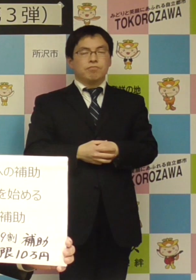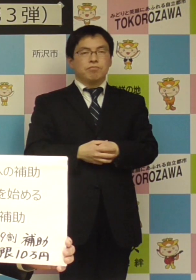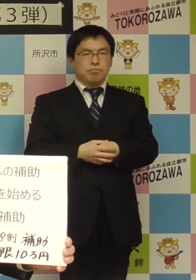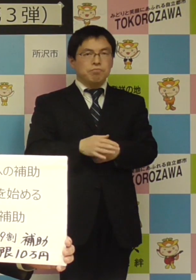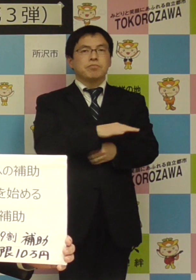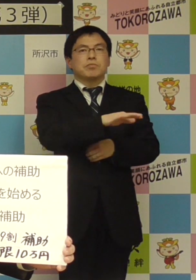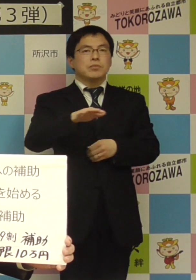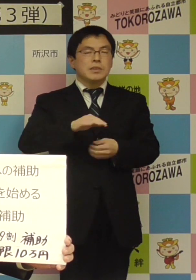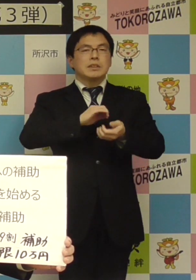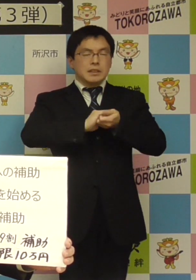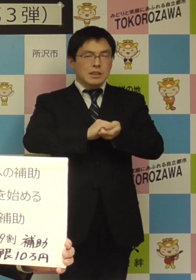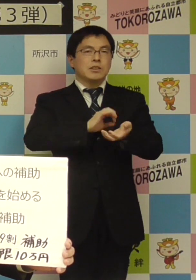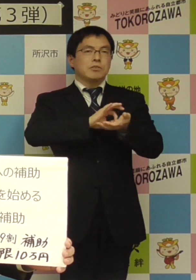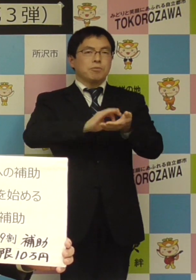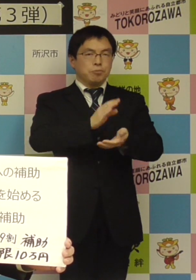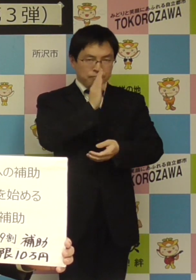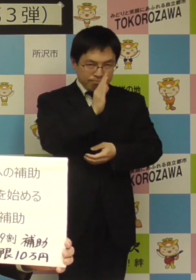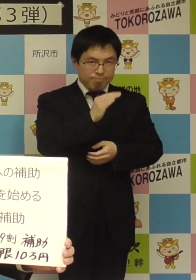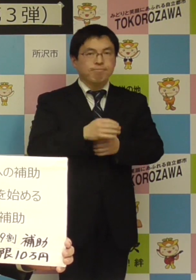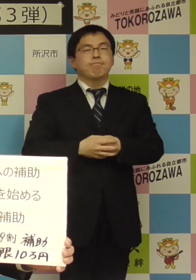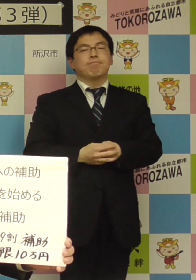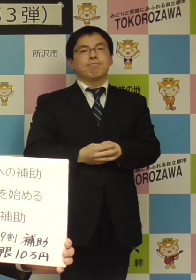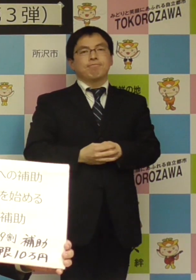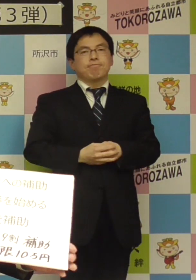どうぞぜひご利用ください。